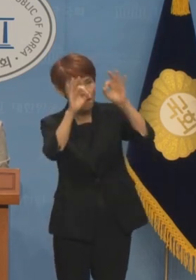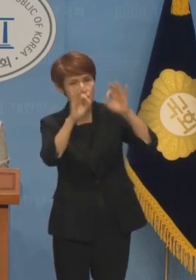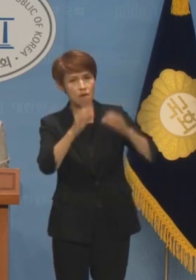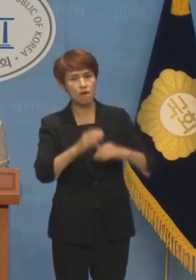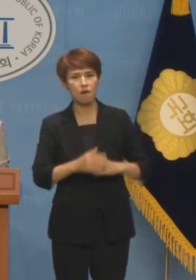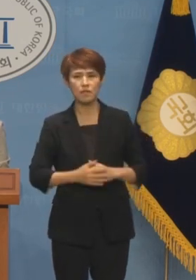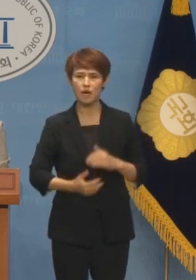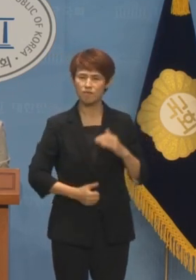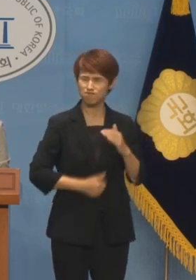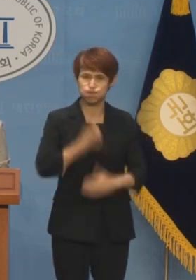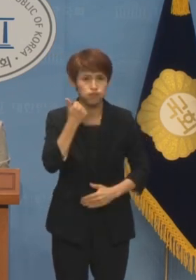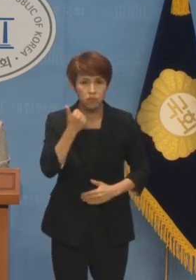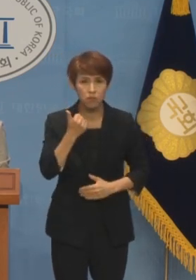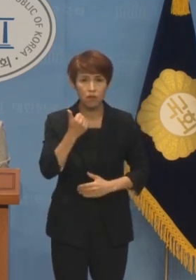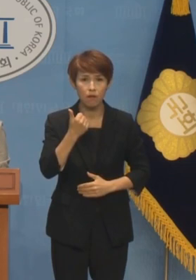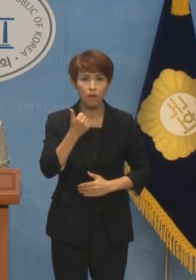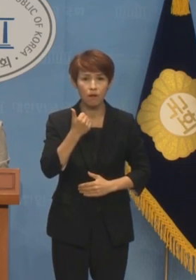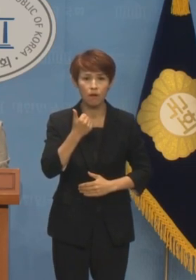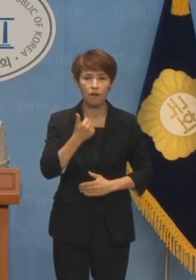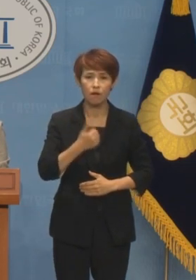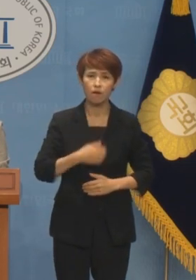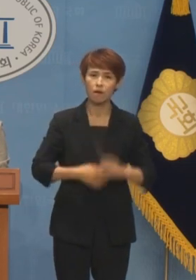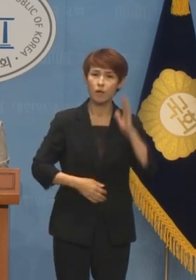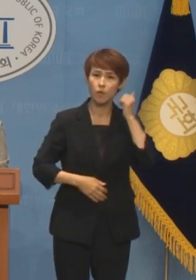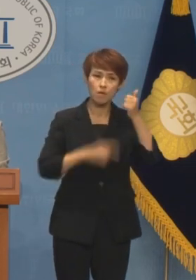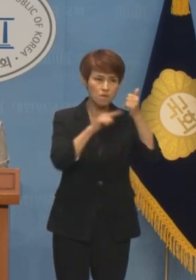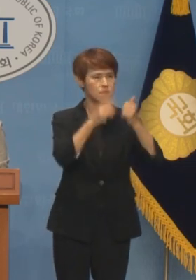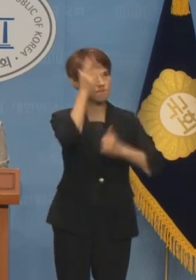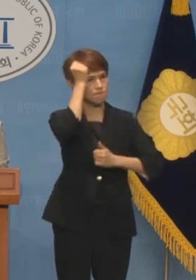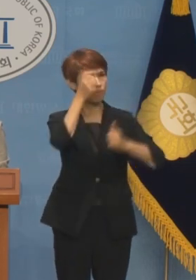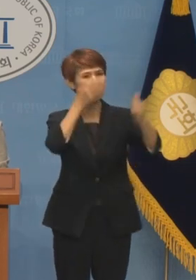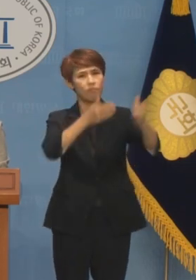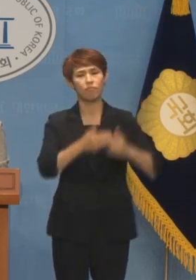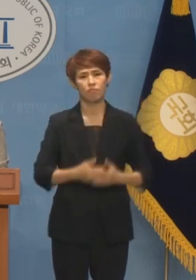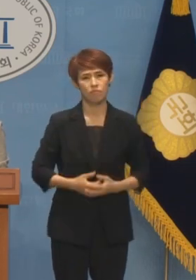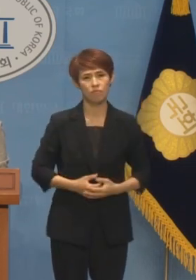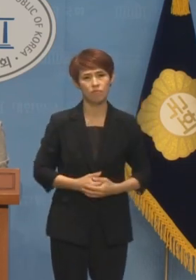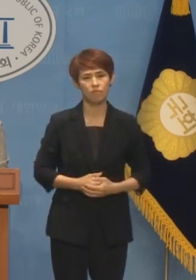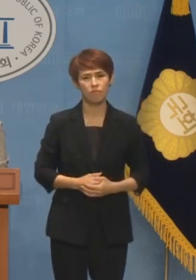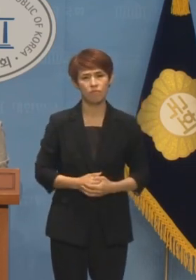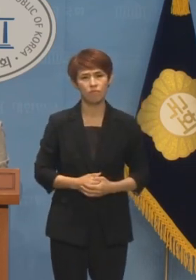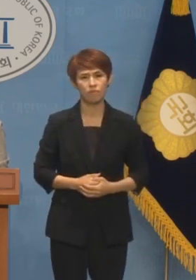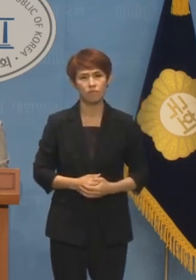분노가 임계치까지 끌어오르고 있음을 명심하십시오.